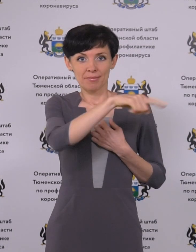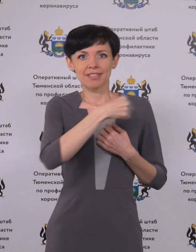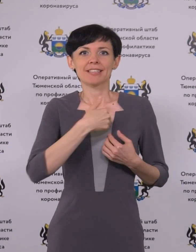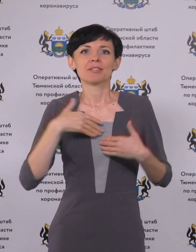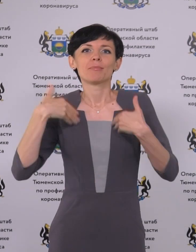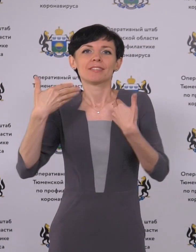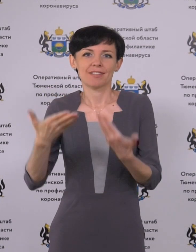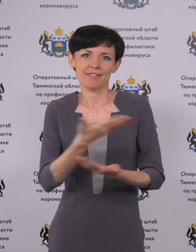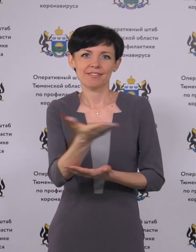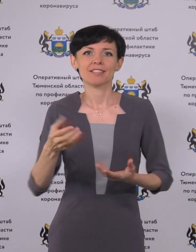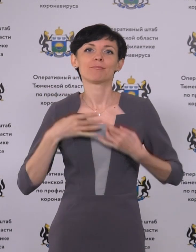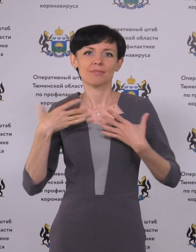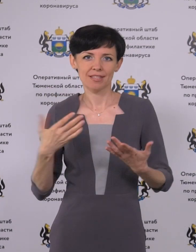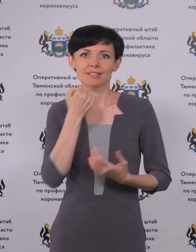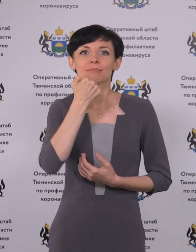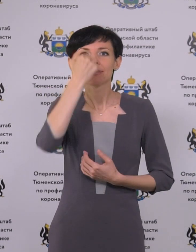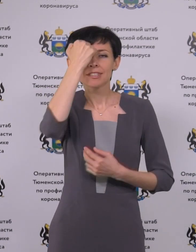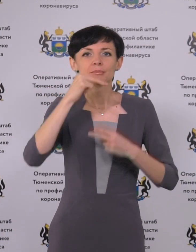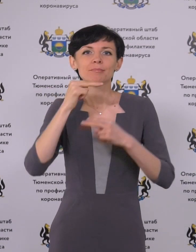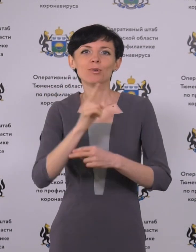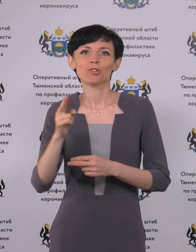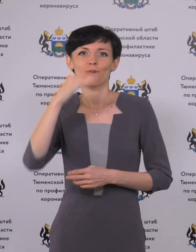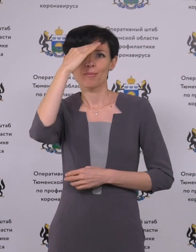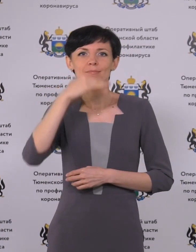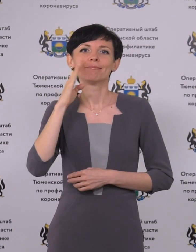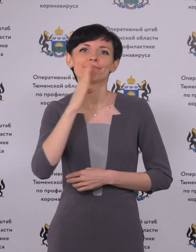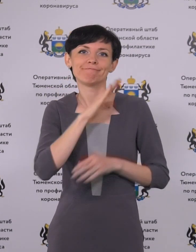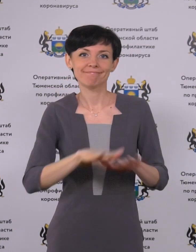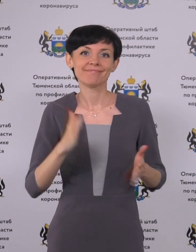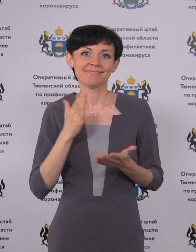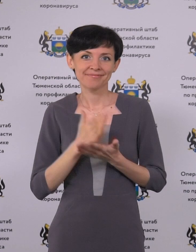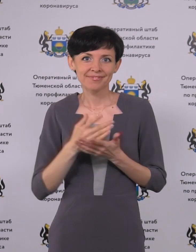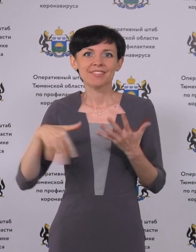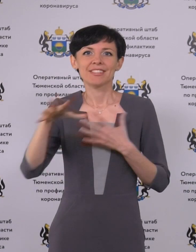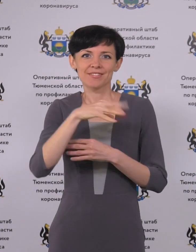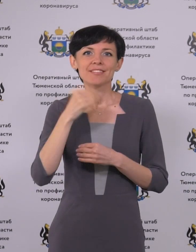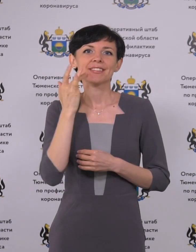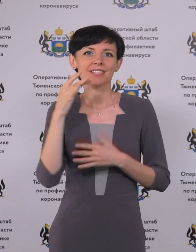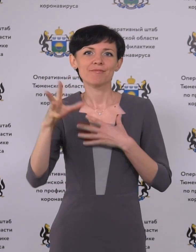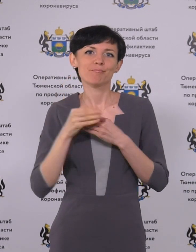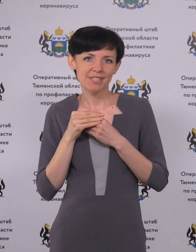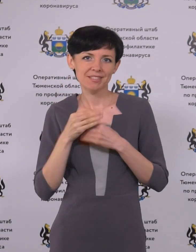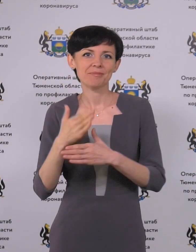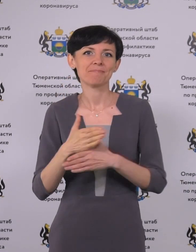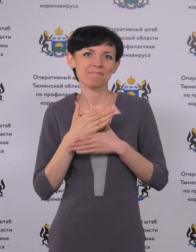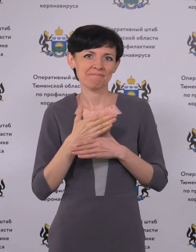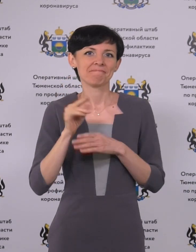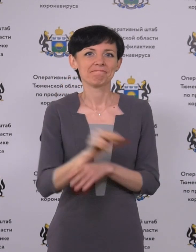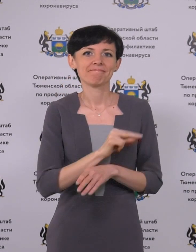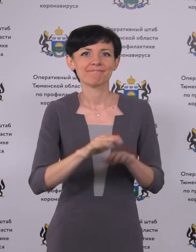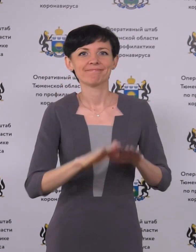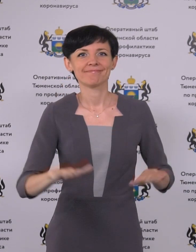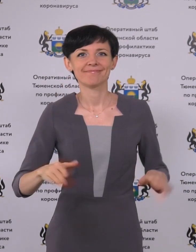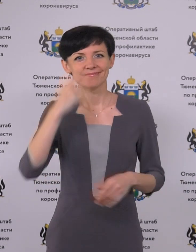выражаем благодарность родителям за ваше доверие и содружества деле воспитание юных талантов